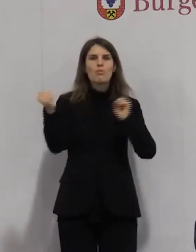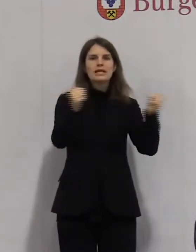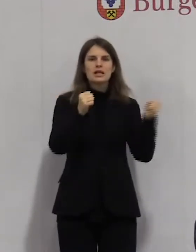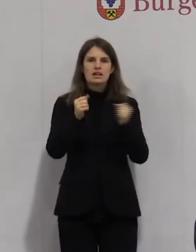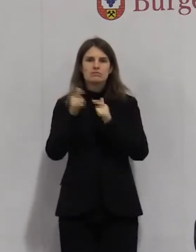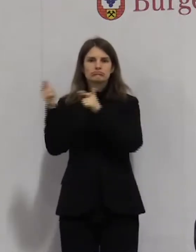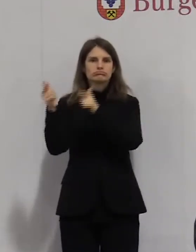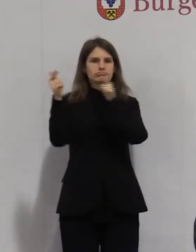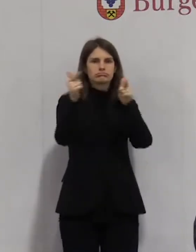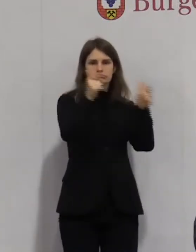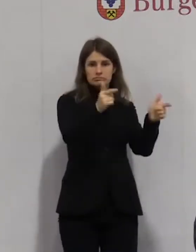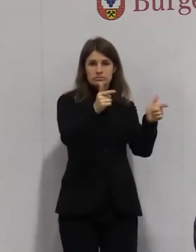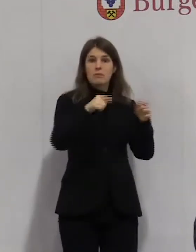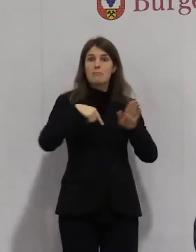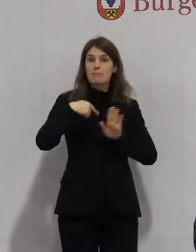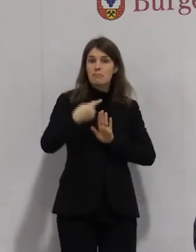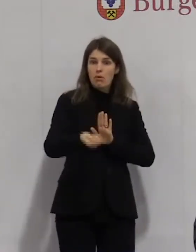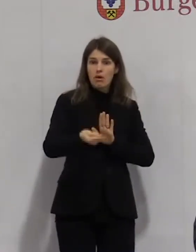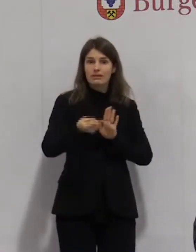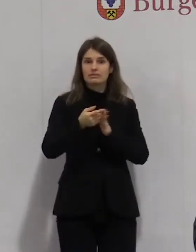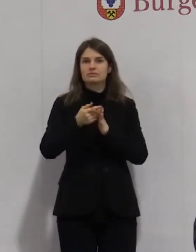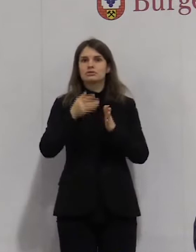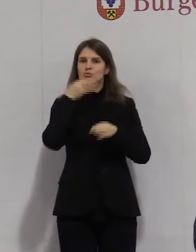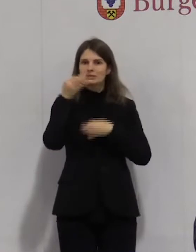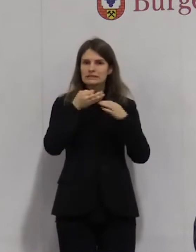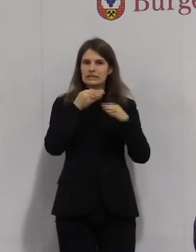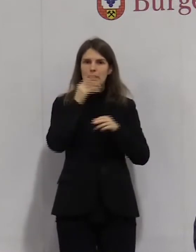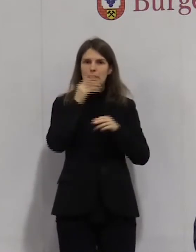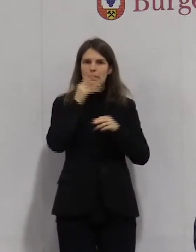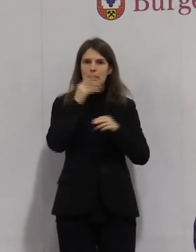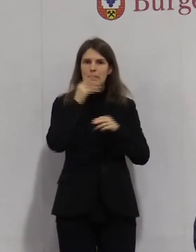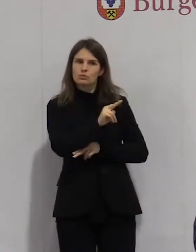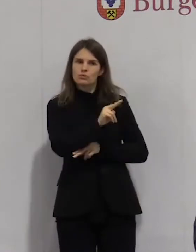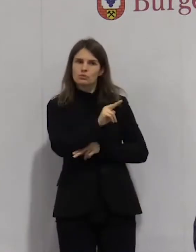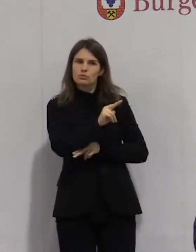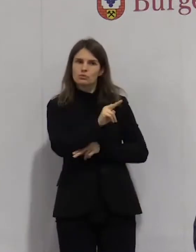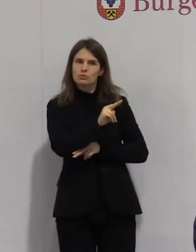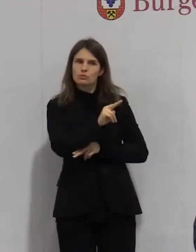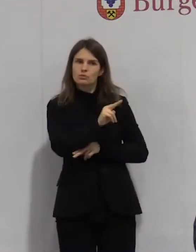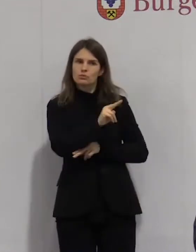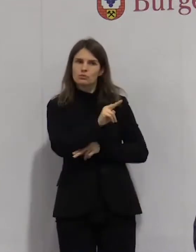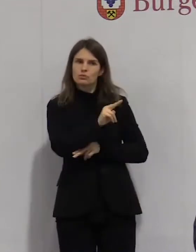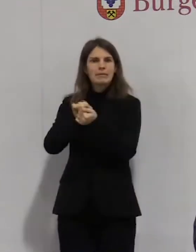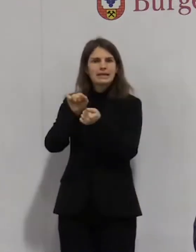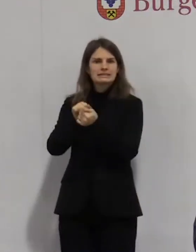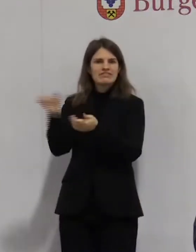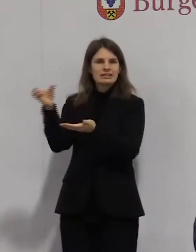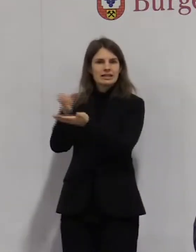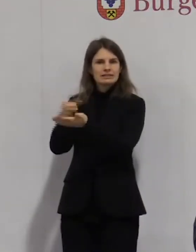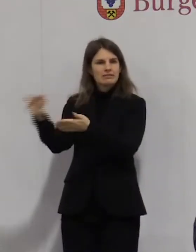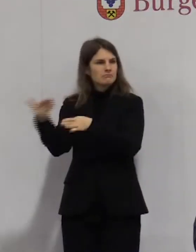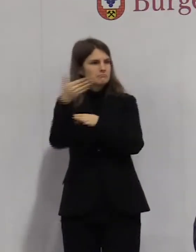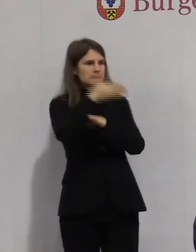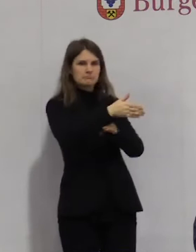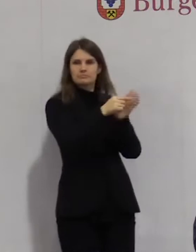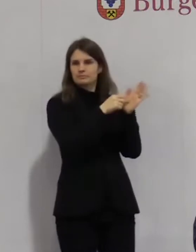gesonderte Besichtigung des Impfzentrums für wenige Pressevertreter durchführen. Das